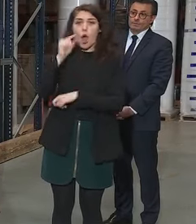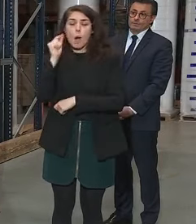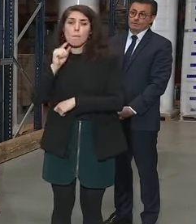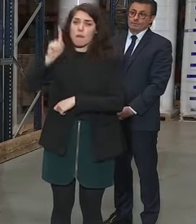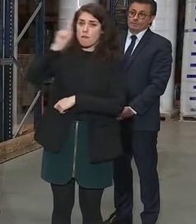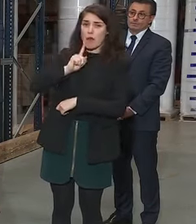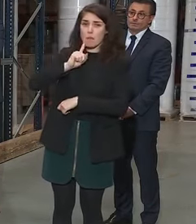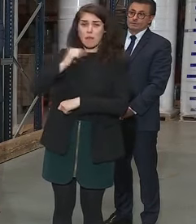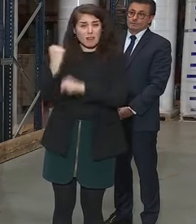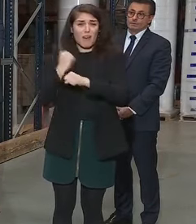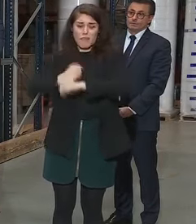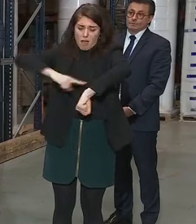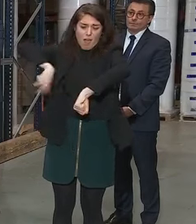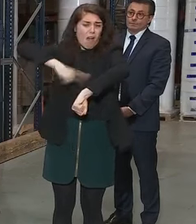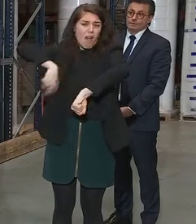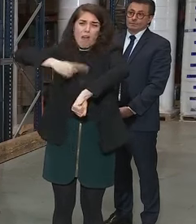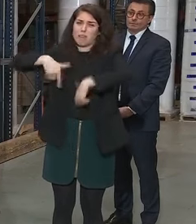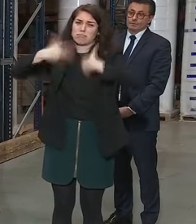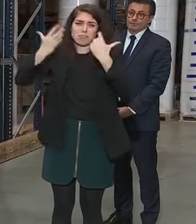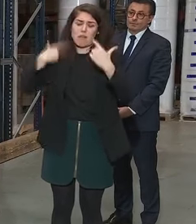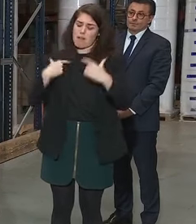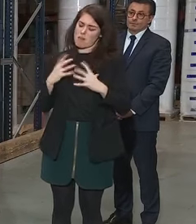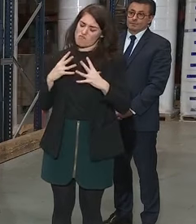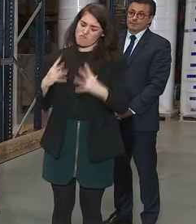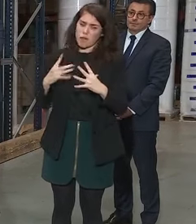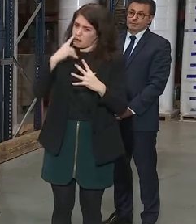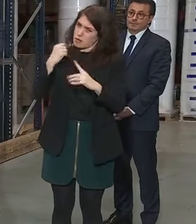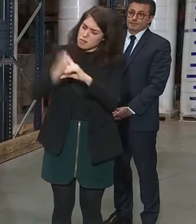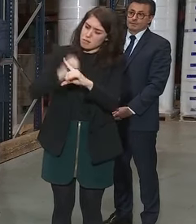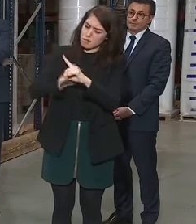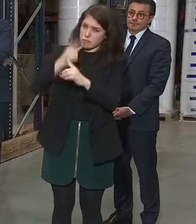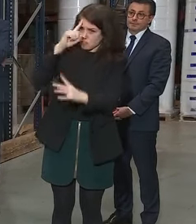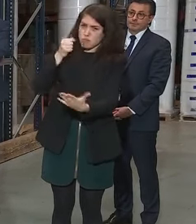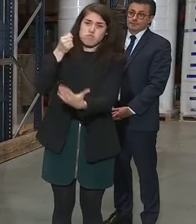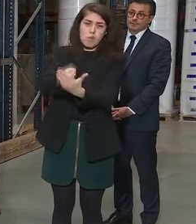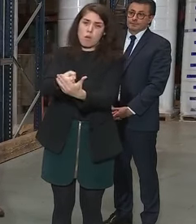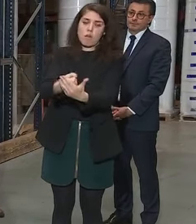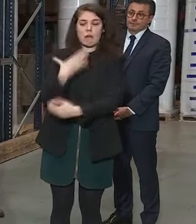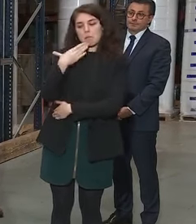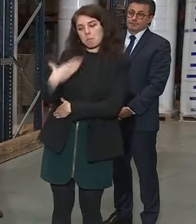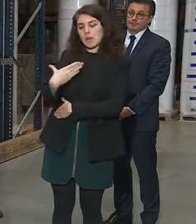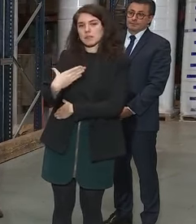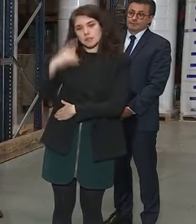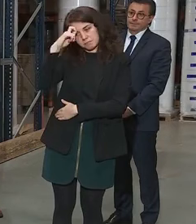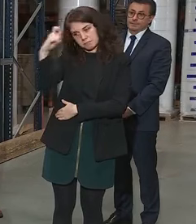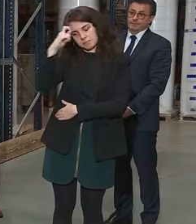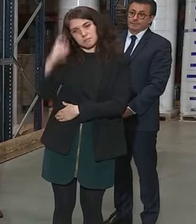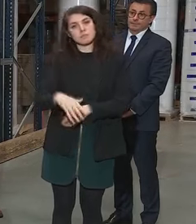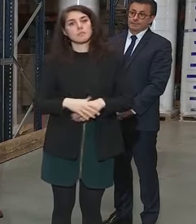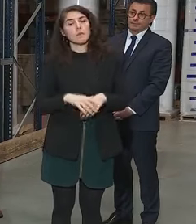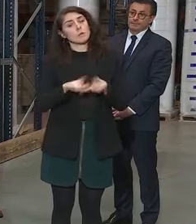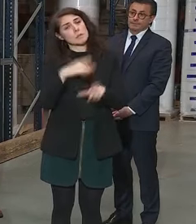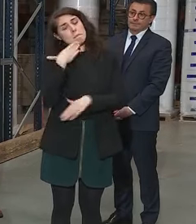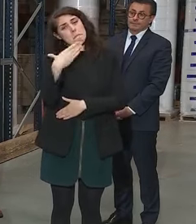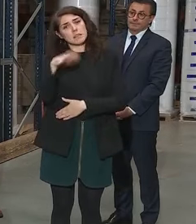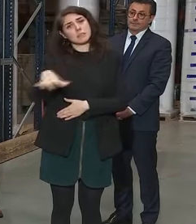heures et qui, avec courage, sont là pour faire avancer le pays. Je les en remercie très profondément. Je vous remercie. C'est